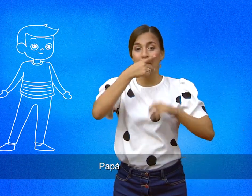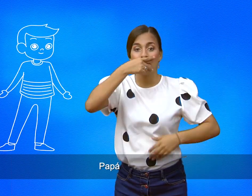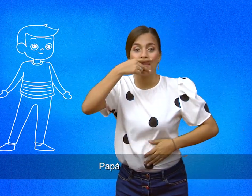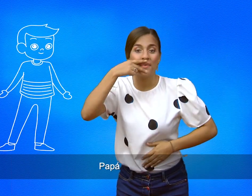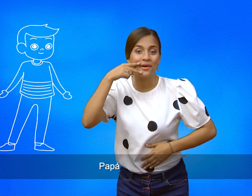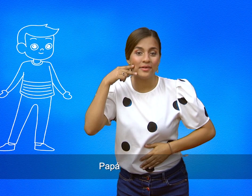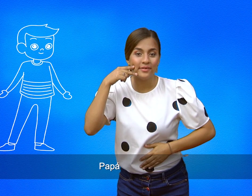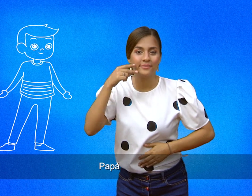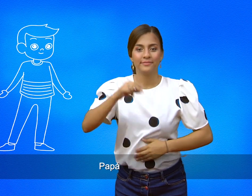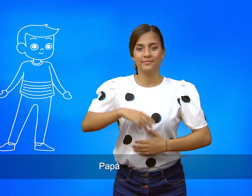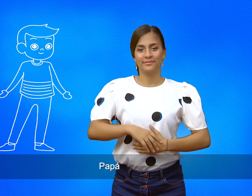Papá.